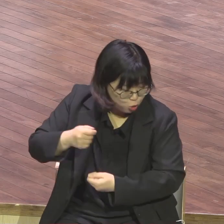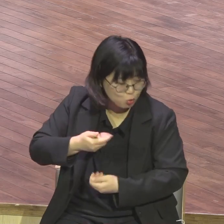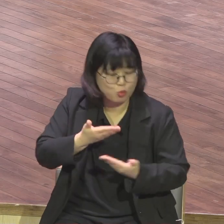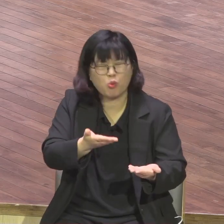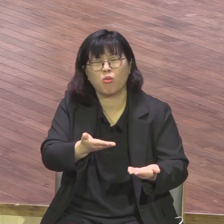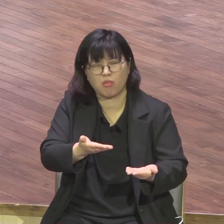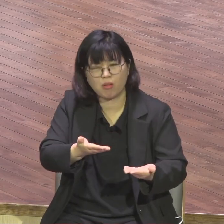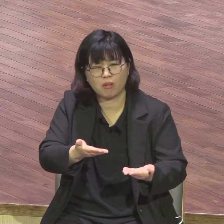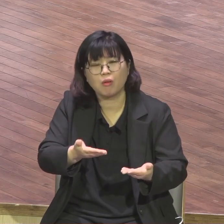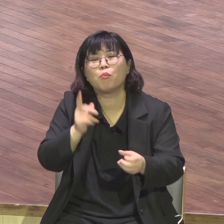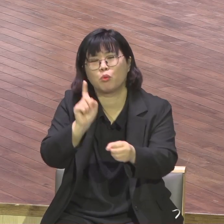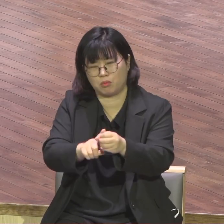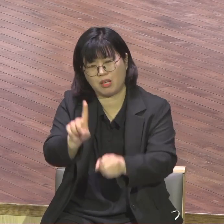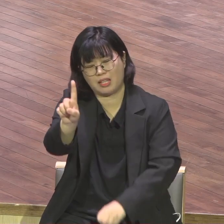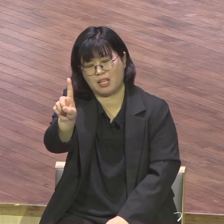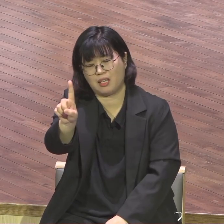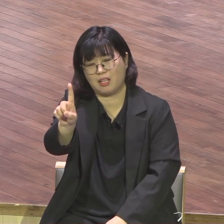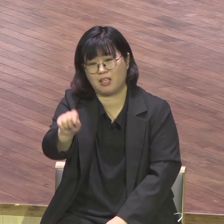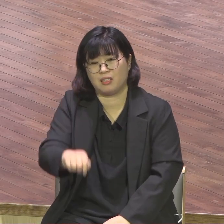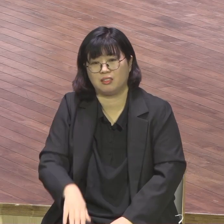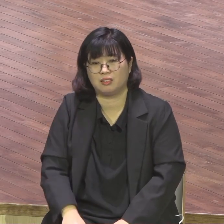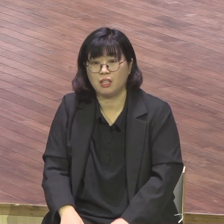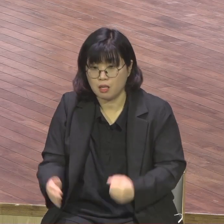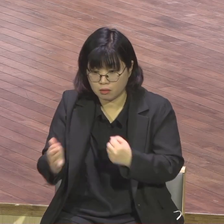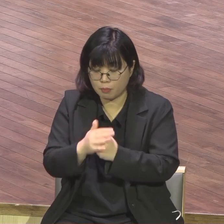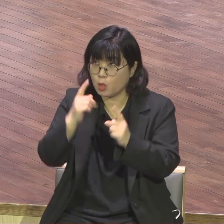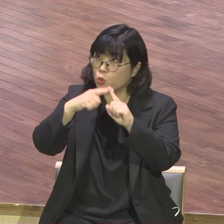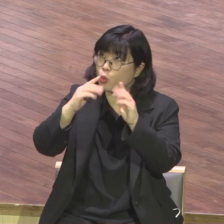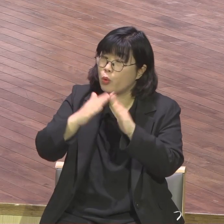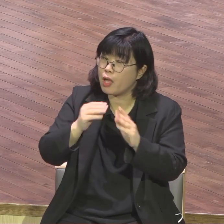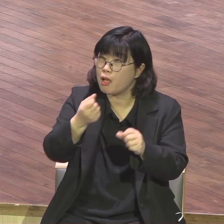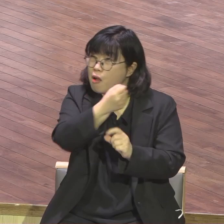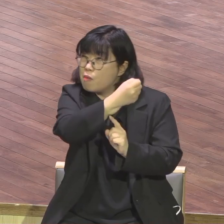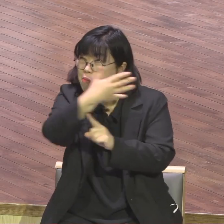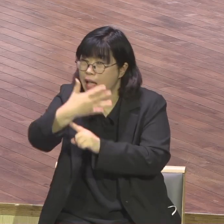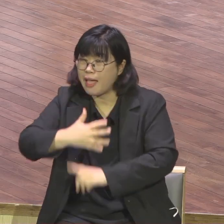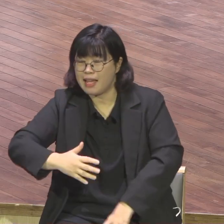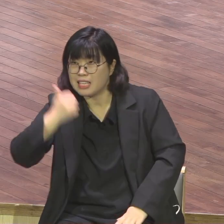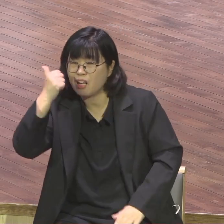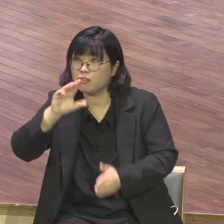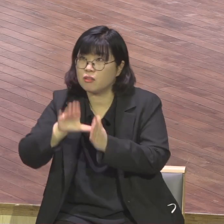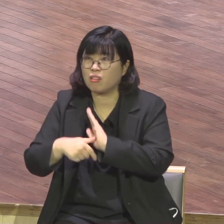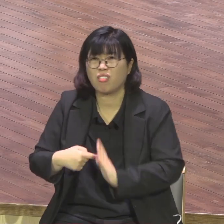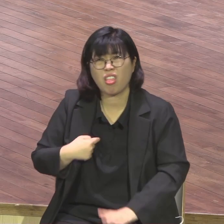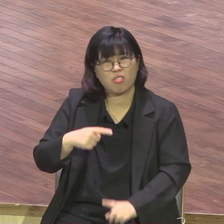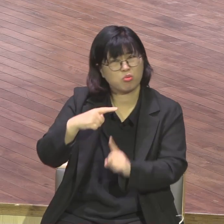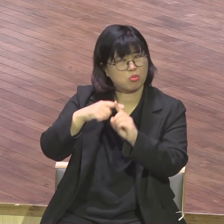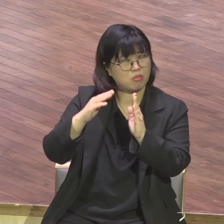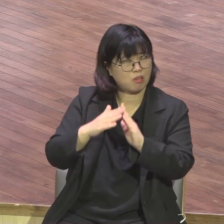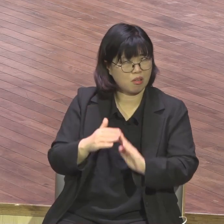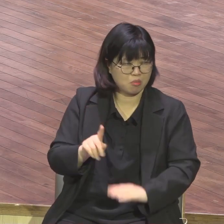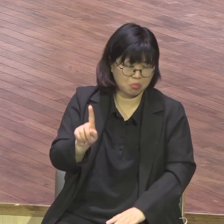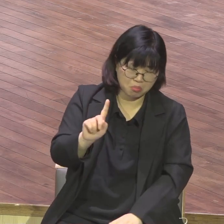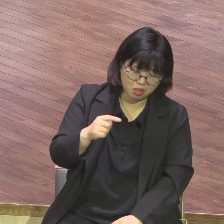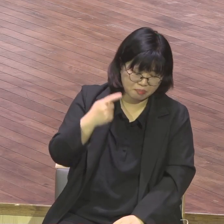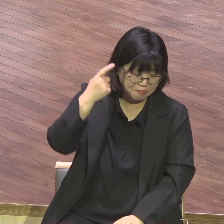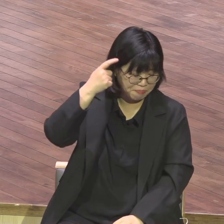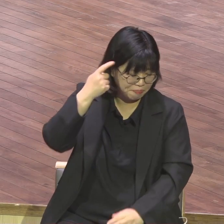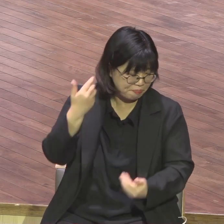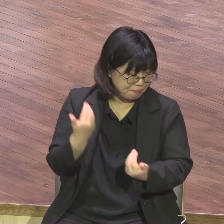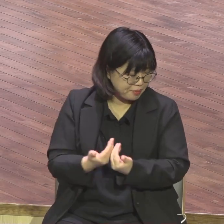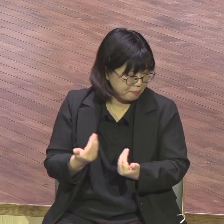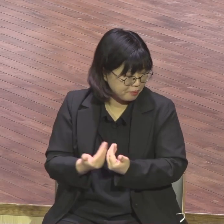이거에 대해서 반기를 든다. 이거에 대해서 불만을 가진다. 그건 완전히 구원 못 받은 사람이지요. 구원하자는 얘기인데 지금